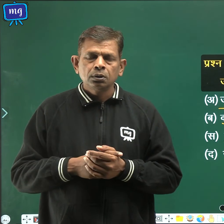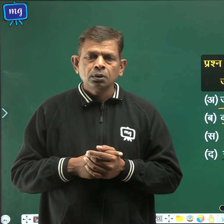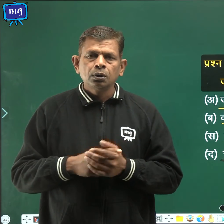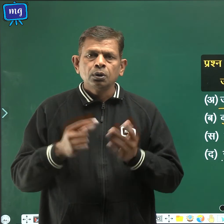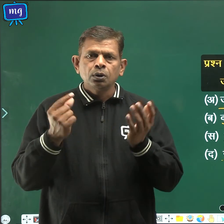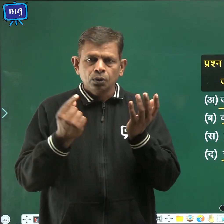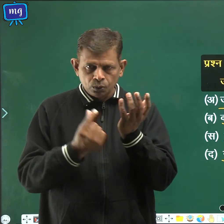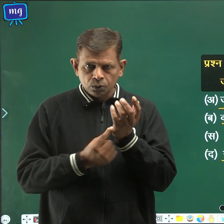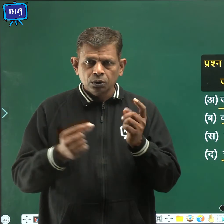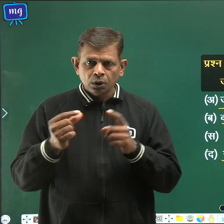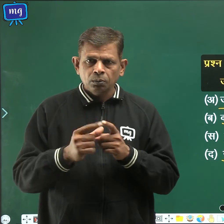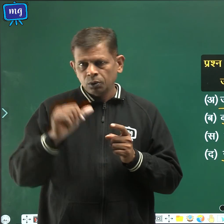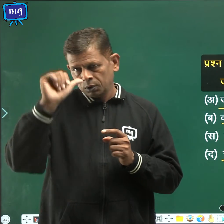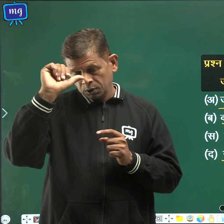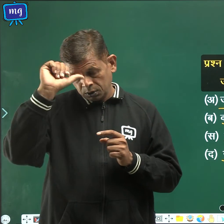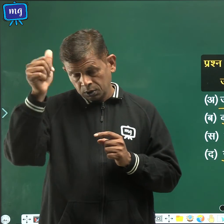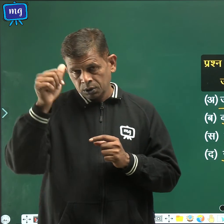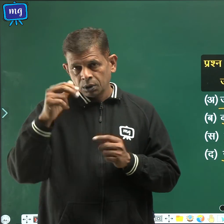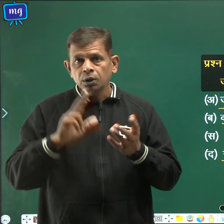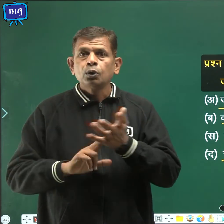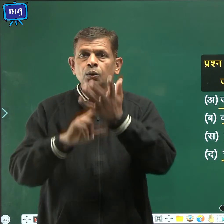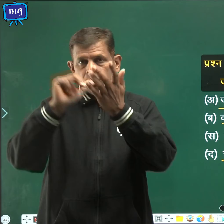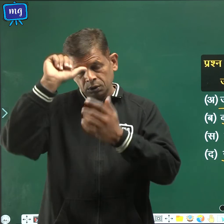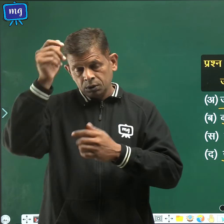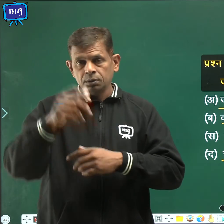उत्तर पूर्व भारत।